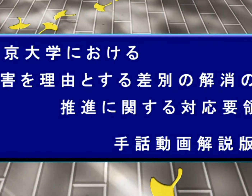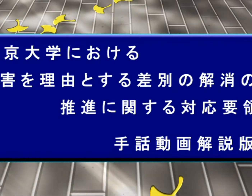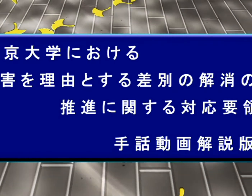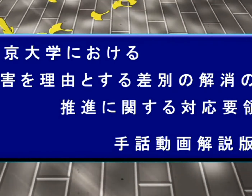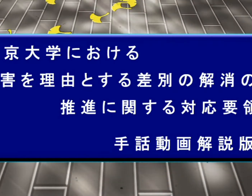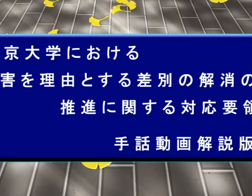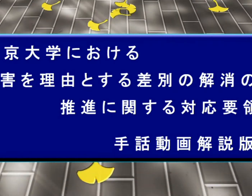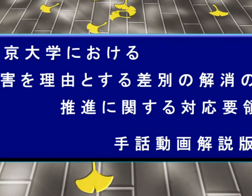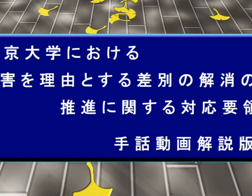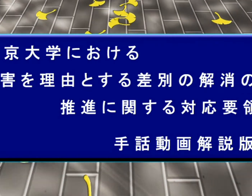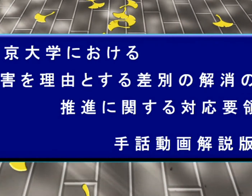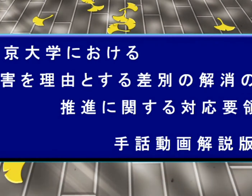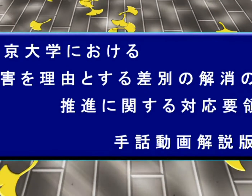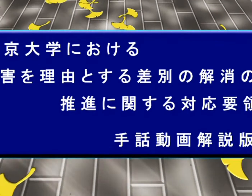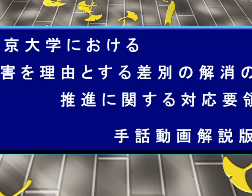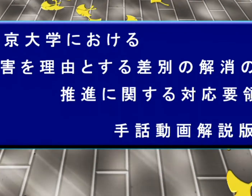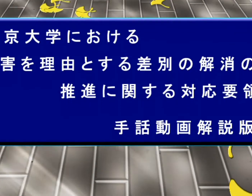手話動画解説板